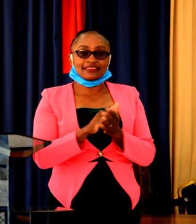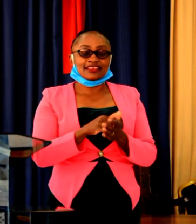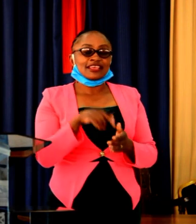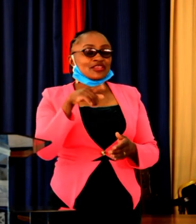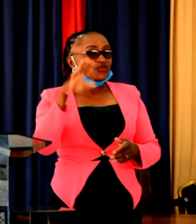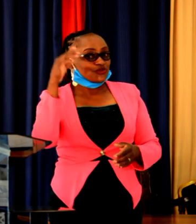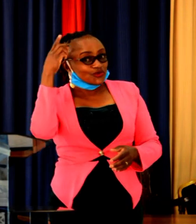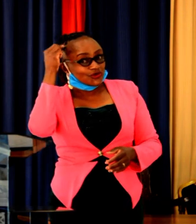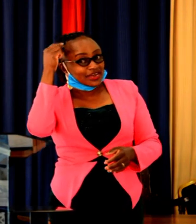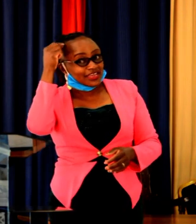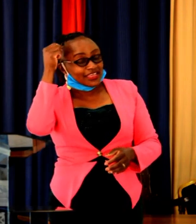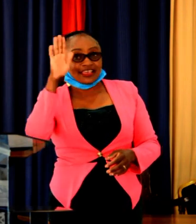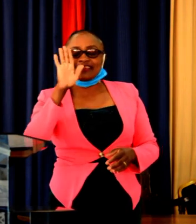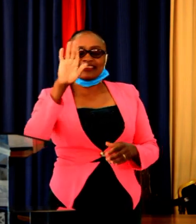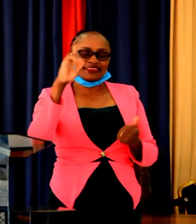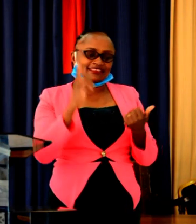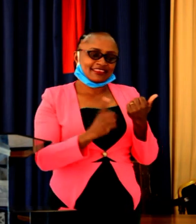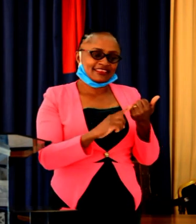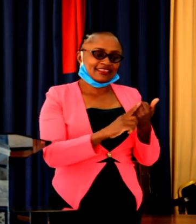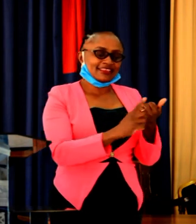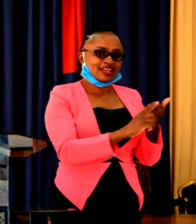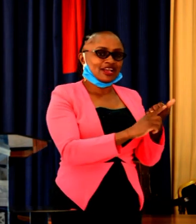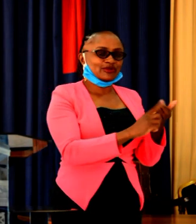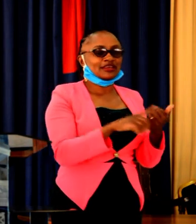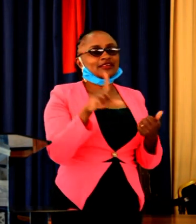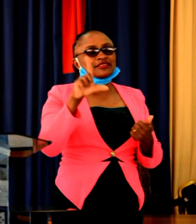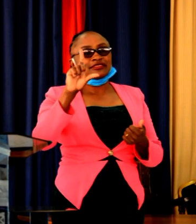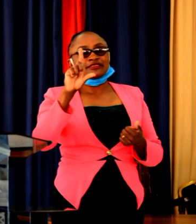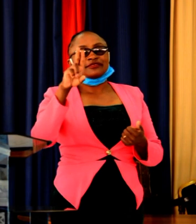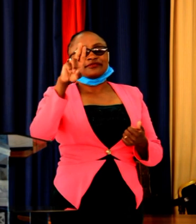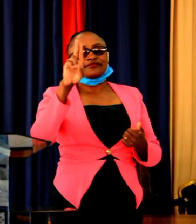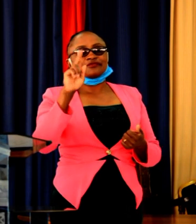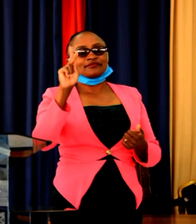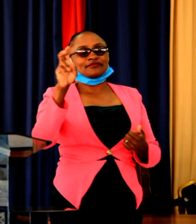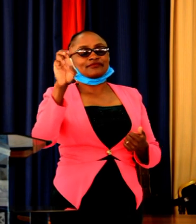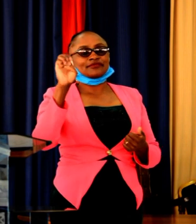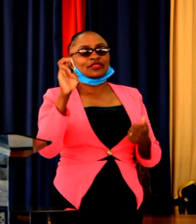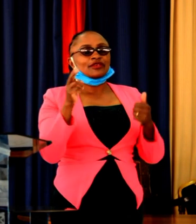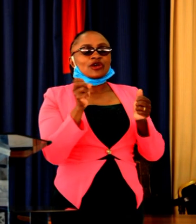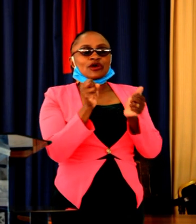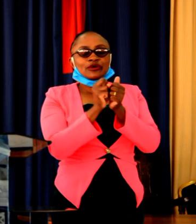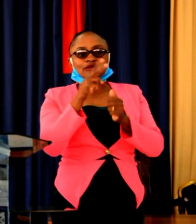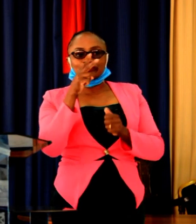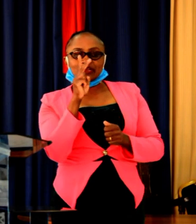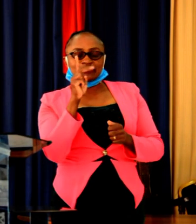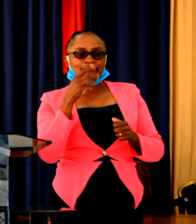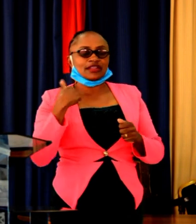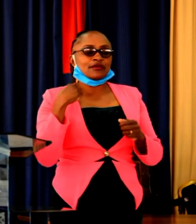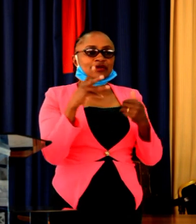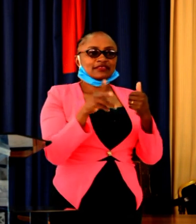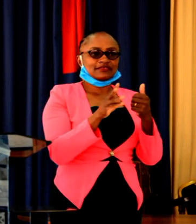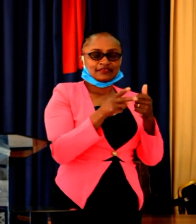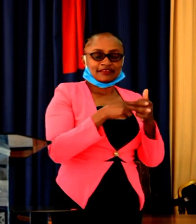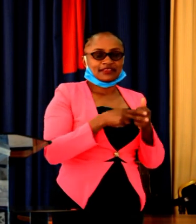vichwa vyetu amezihesabu. Luke 12 verse 7, he has numbered the hairs of our hand. So why should we fear? Kwa